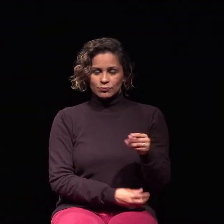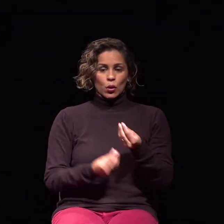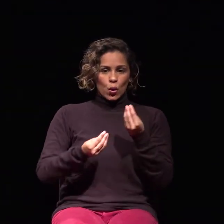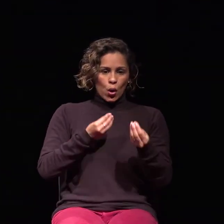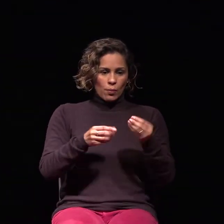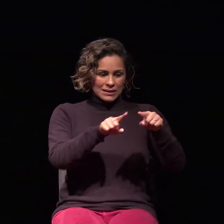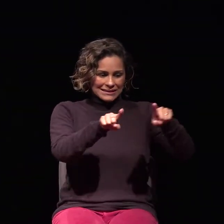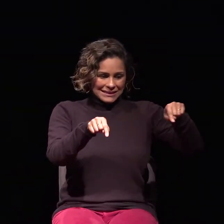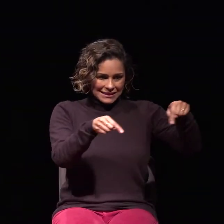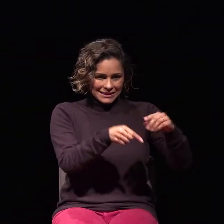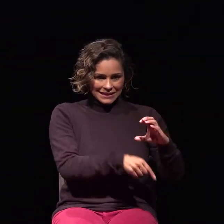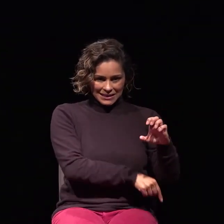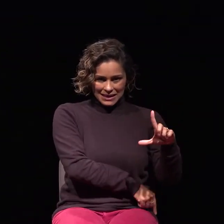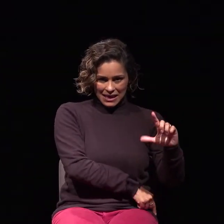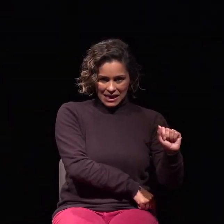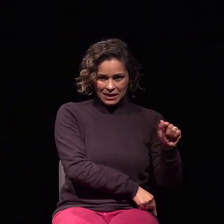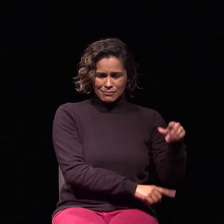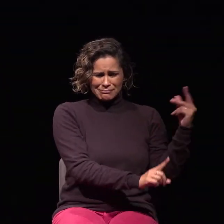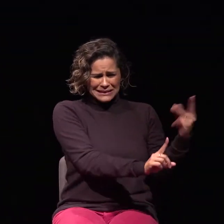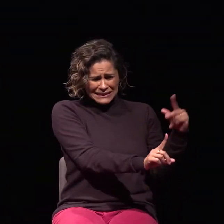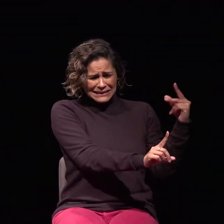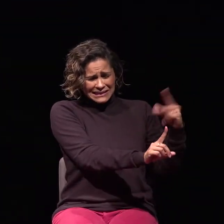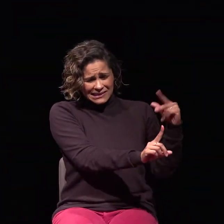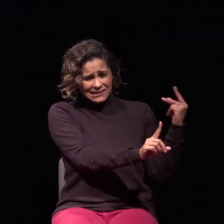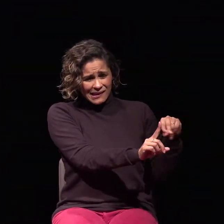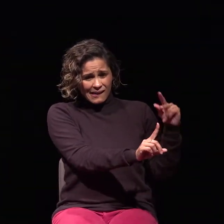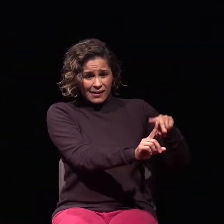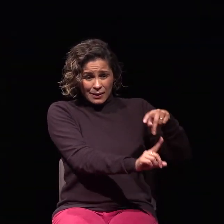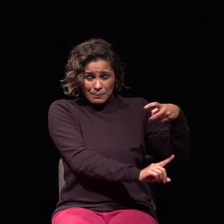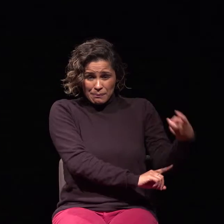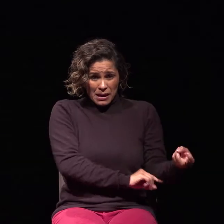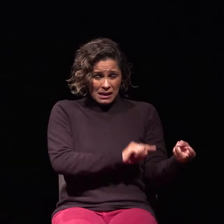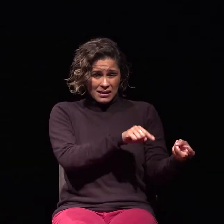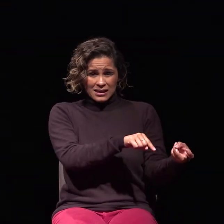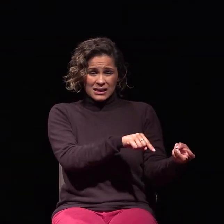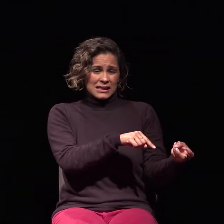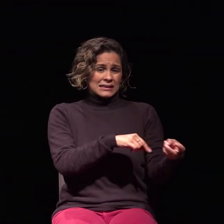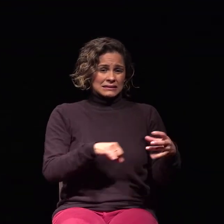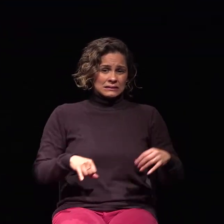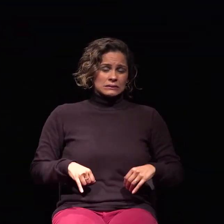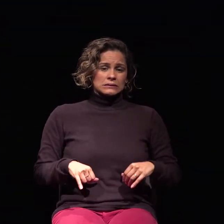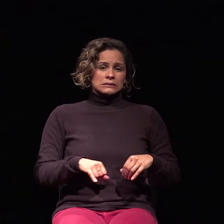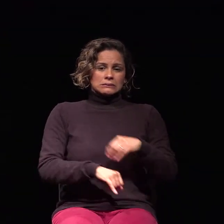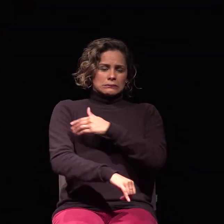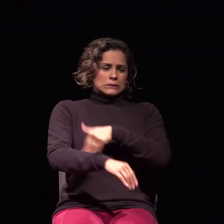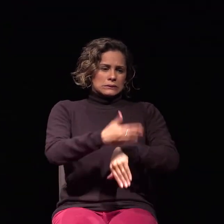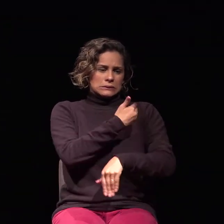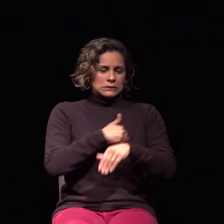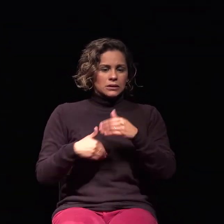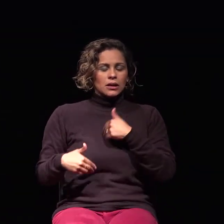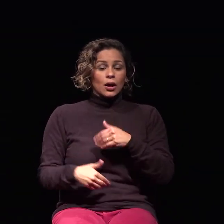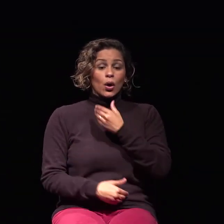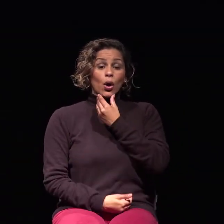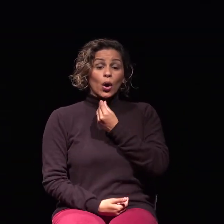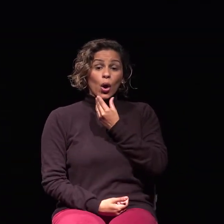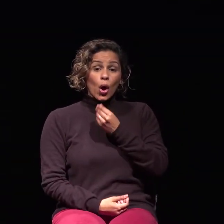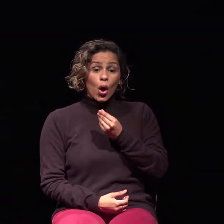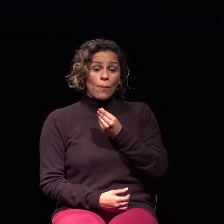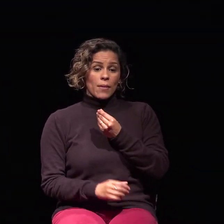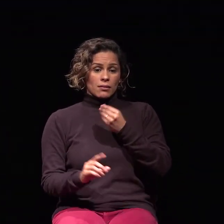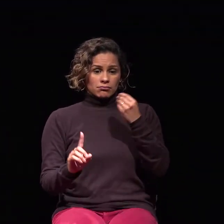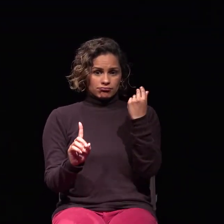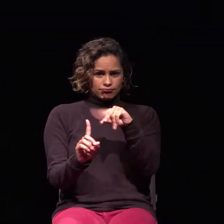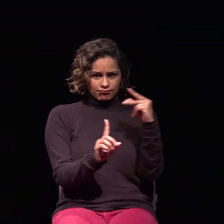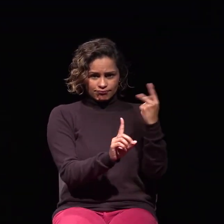muito torturada. Aí, então, o torturador, que na época, que já morreu, era Lorival